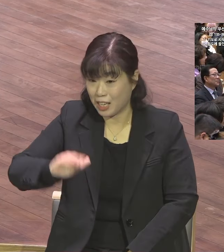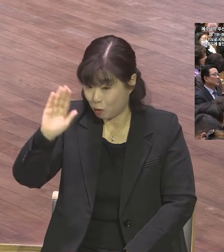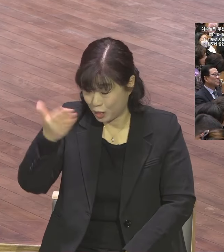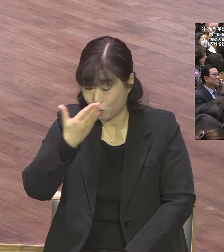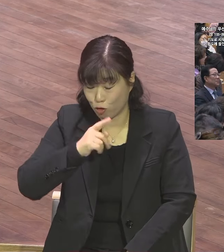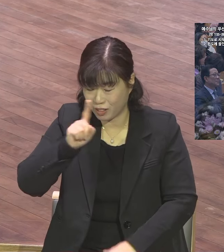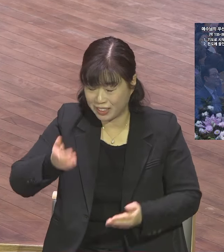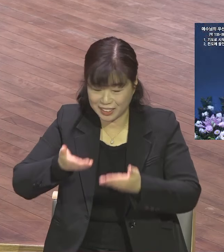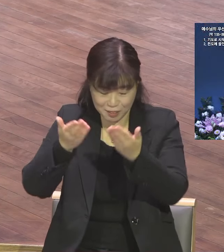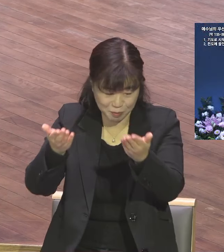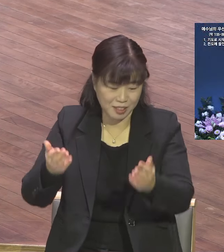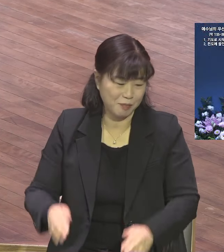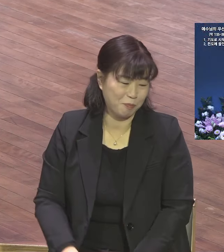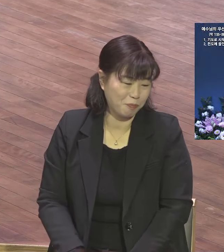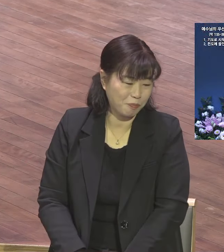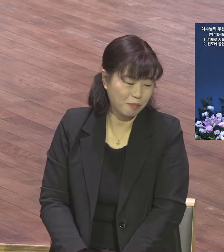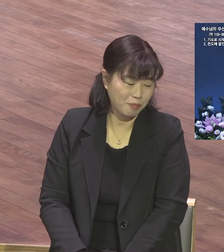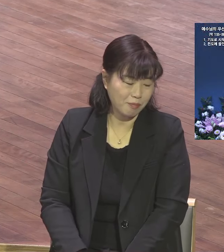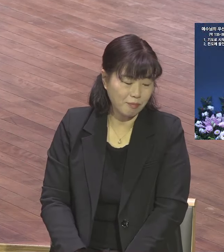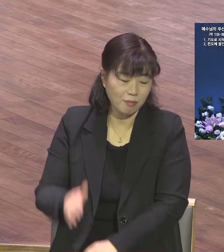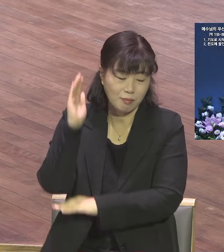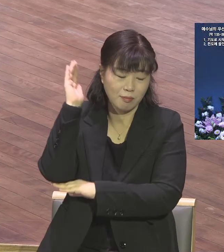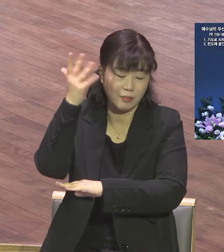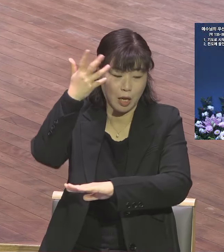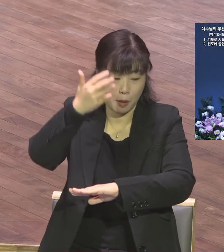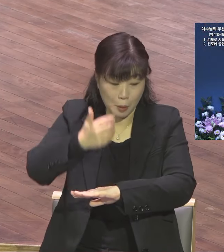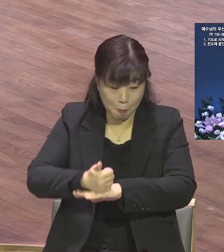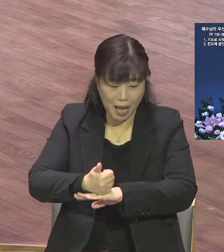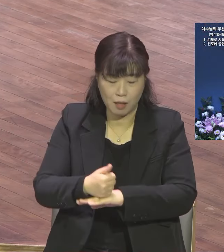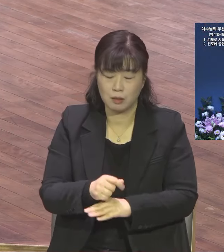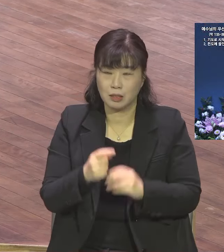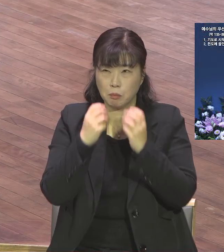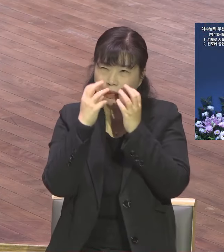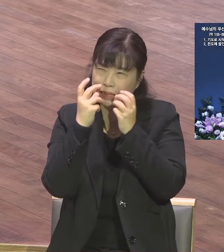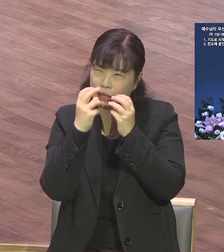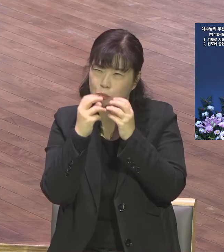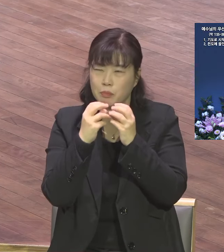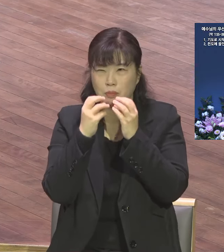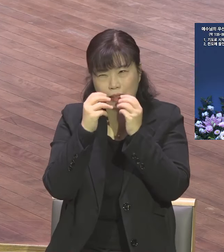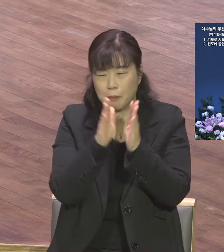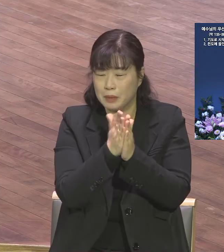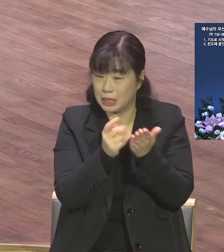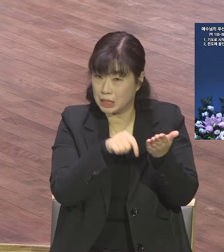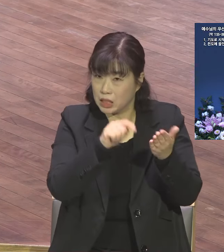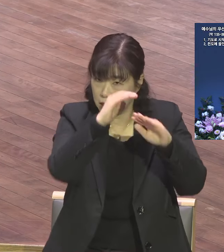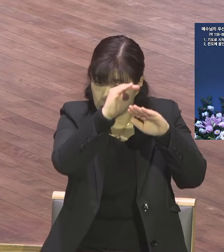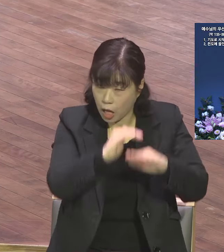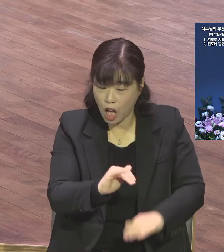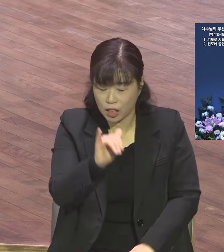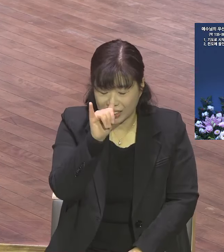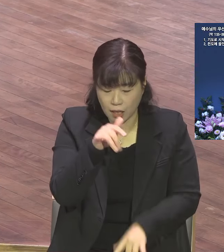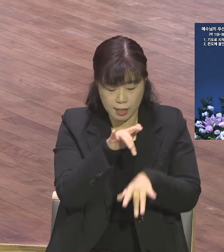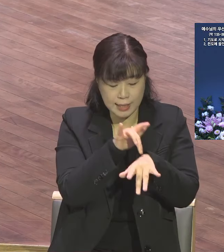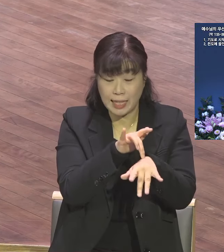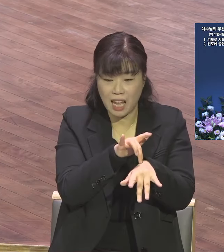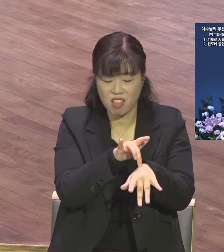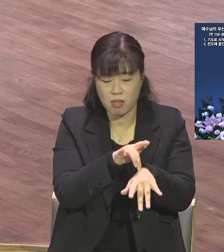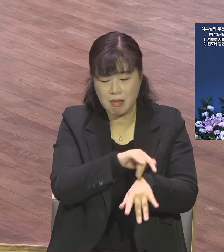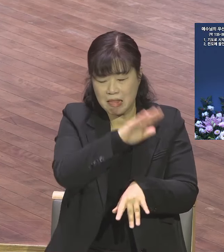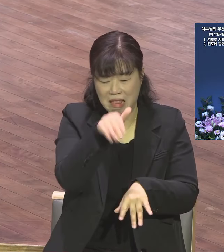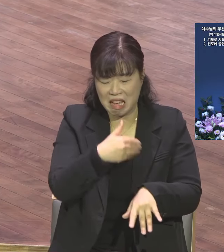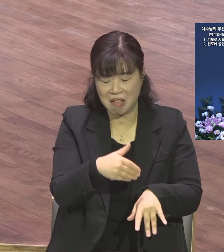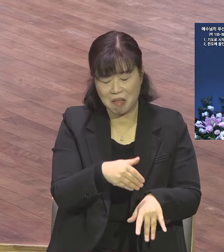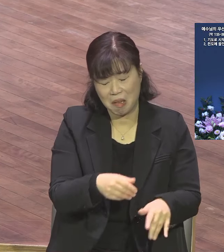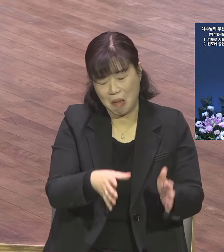글이 실렸습니다. 사단에게도 유일한 덕이 있는데 타의 추종을 부르는 성실함이 있다.